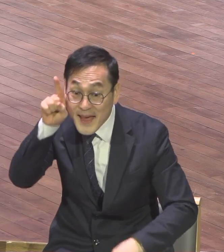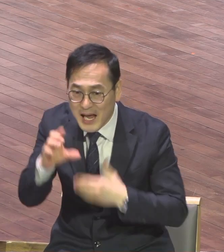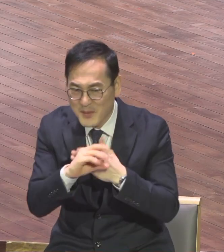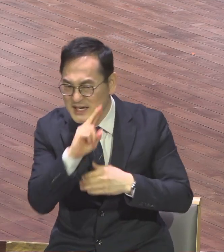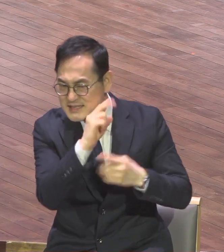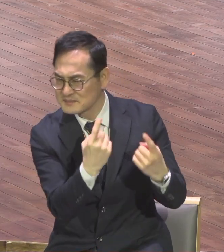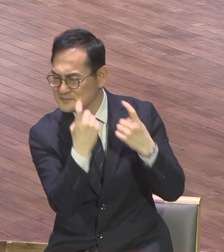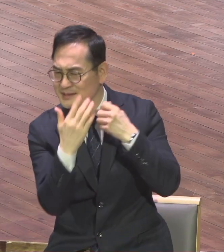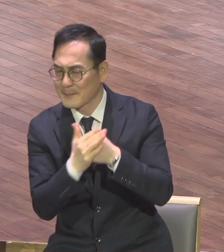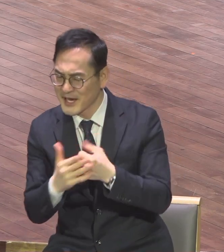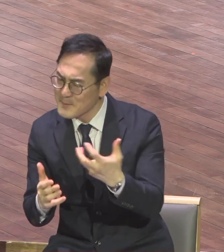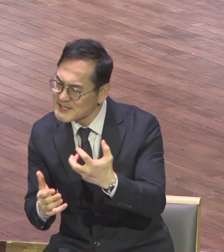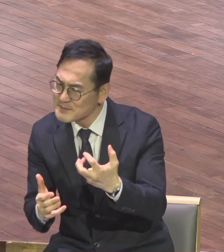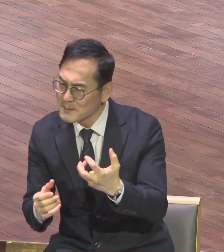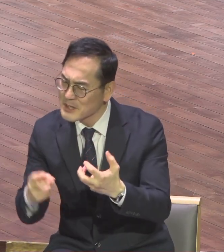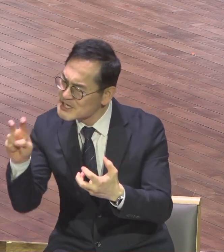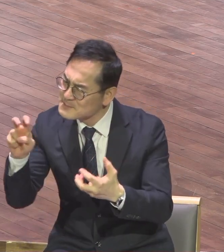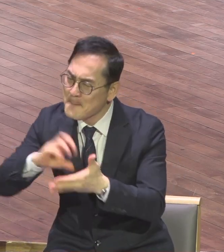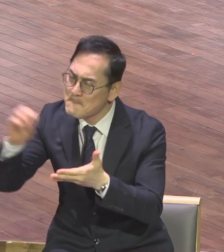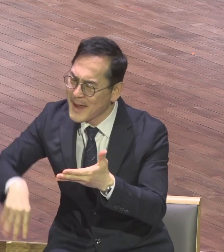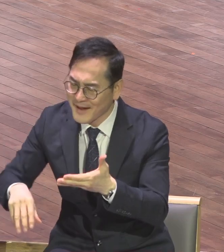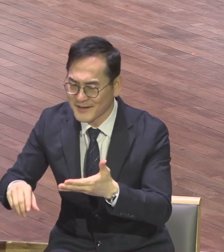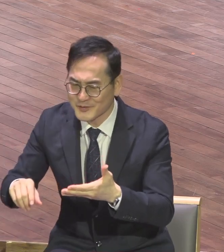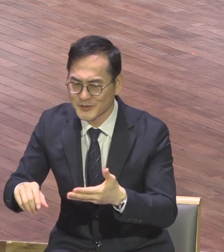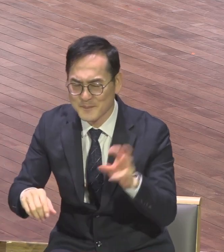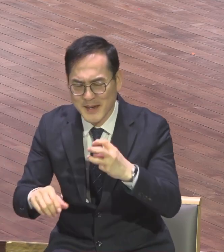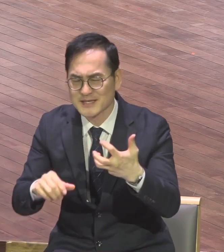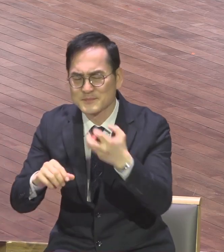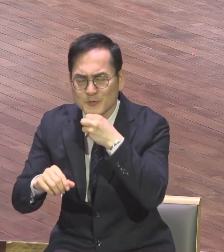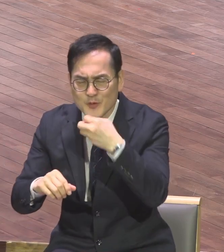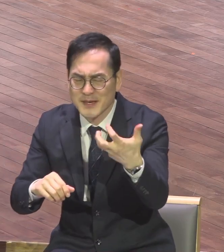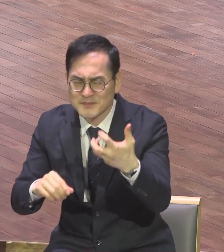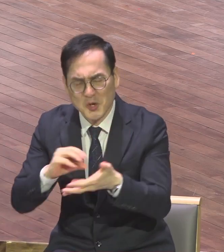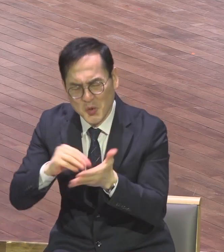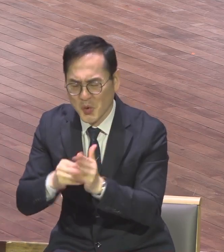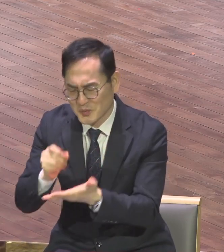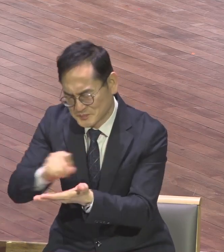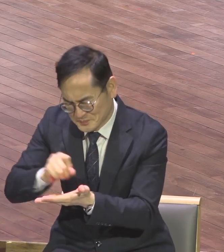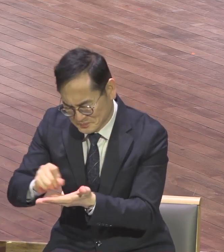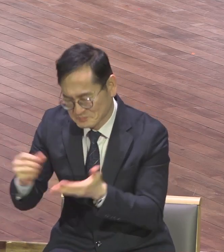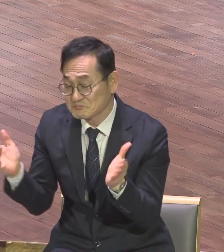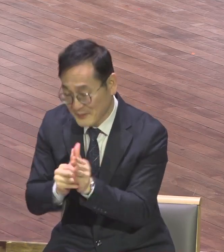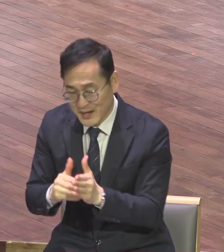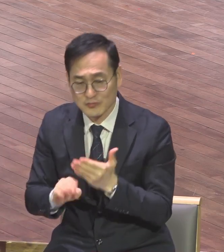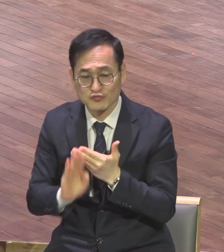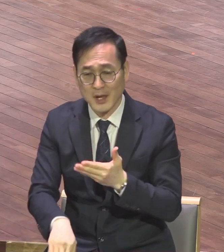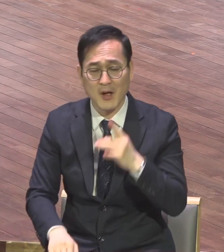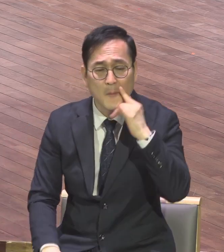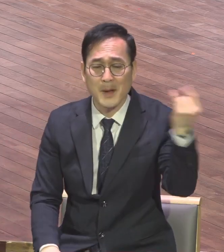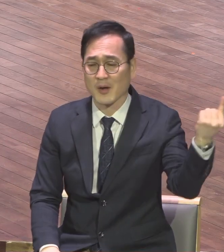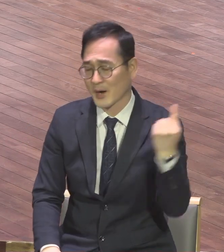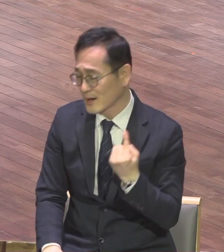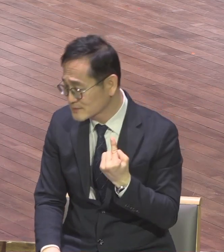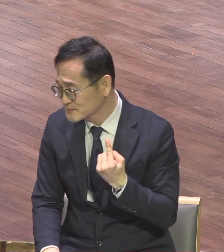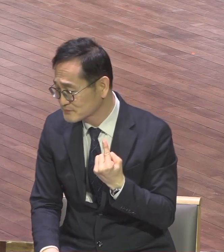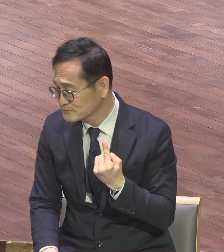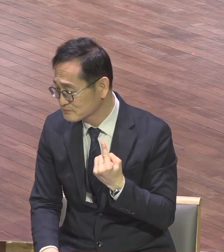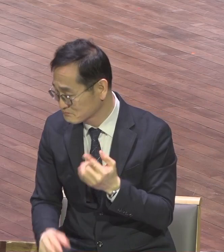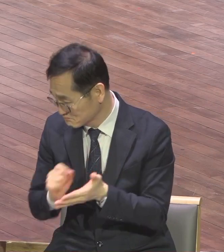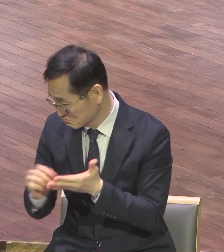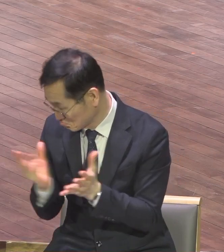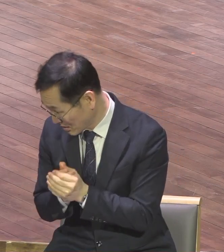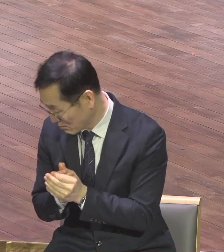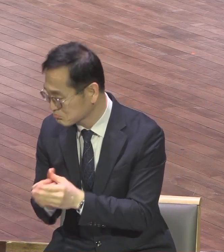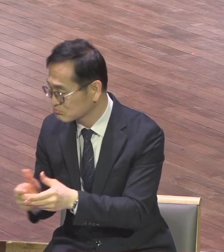80점 정도 나오도록 5분 만에 딱 다 답 쓰고 이제 만화를 보면서 놀고 있는데 이제 어머니 오셨어요. 와서 채점을